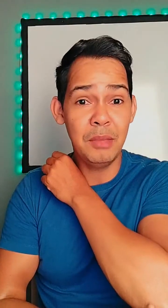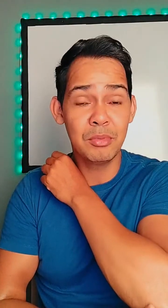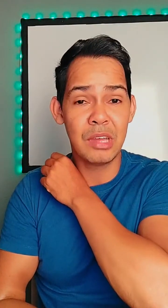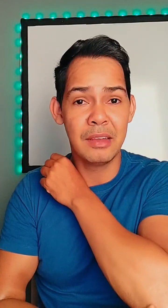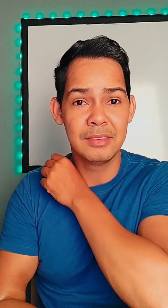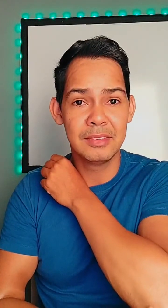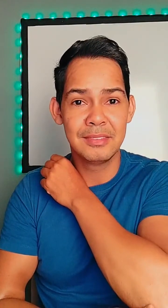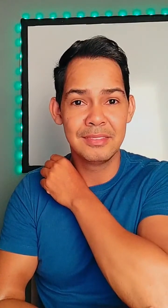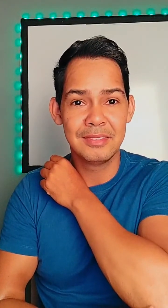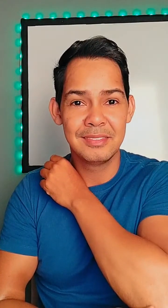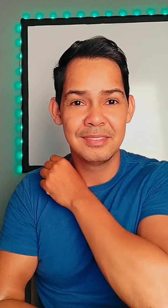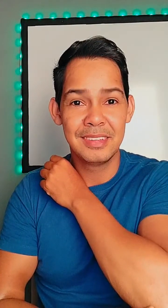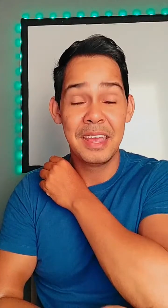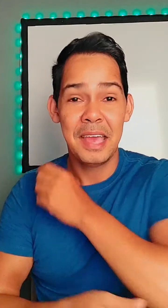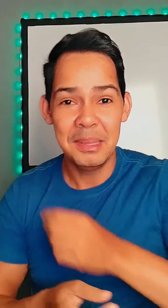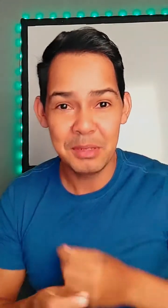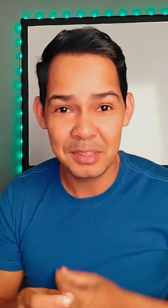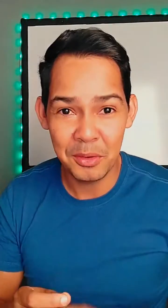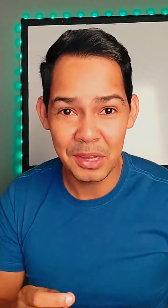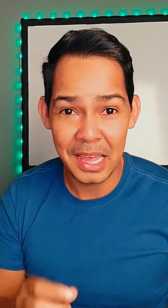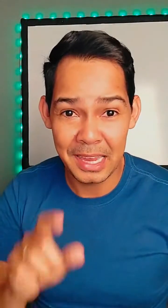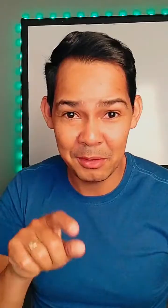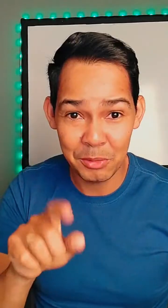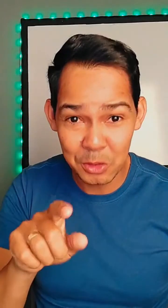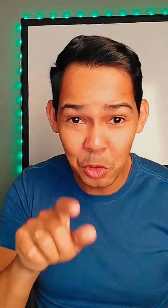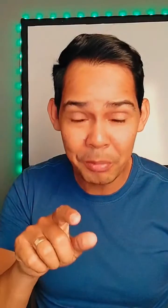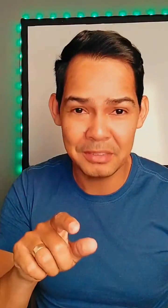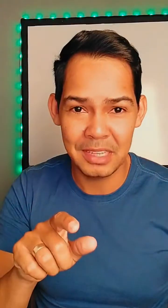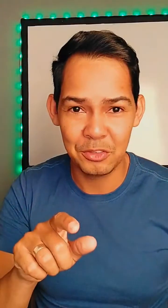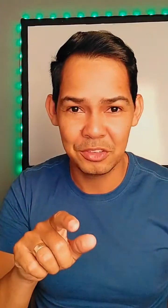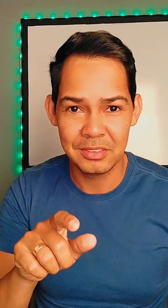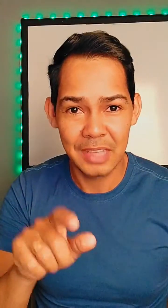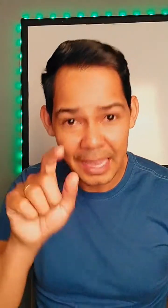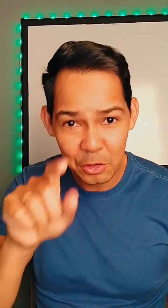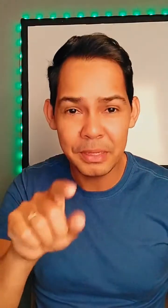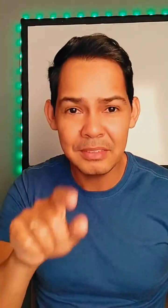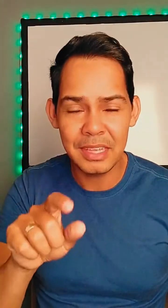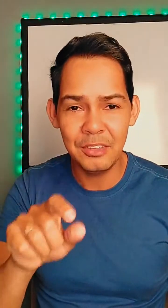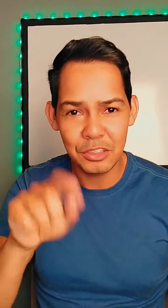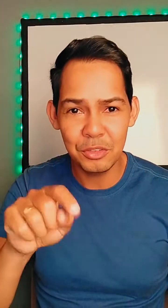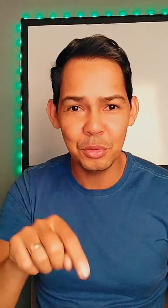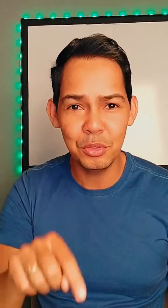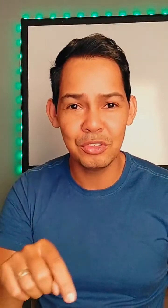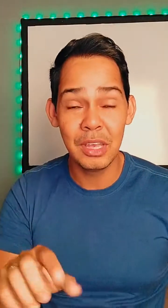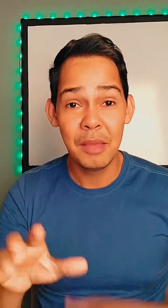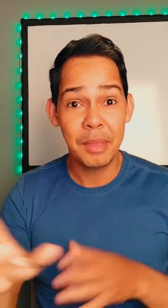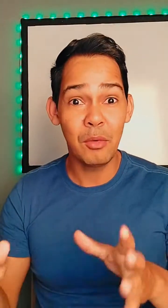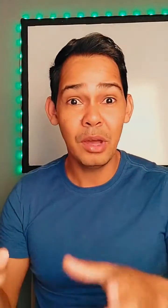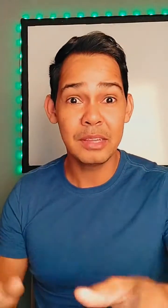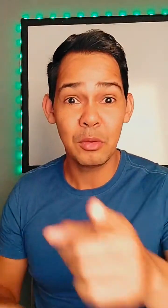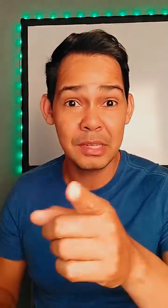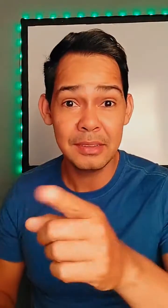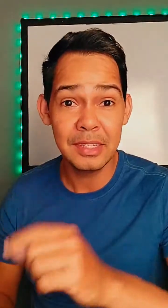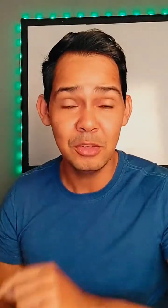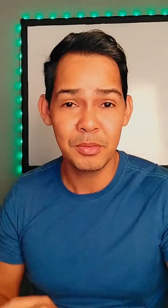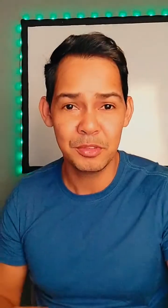já. A Libras agora, ela é o idioma do presente. É do presente, é de hoje. Porque agora está contratando